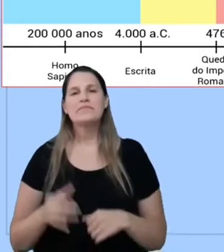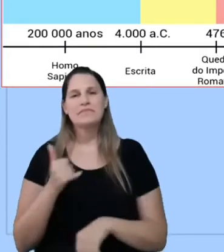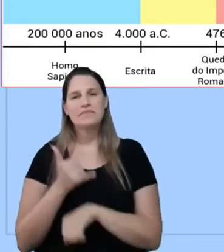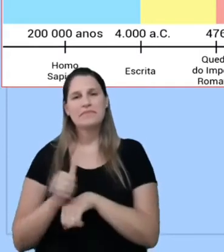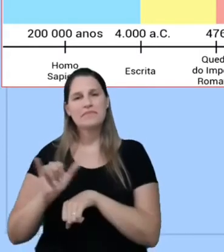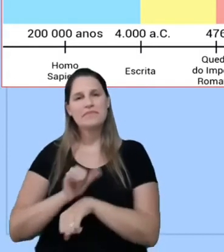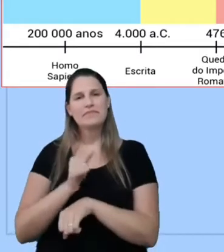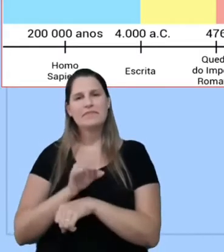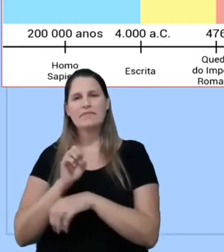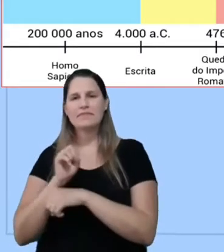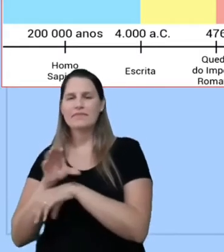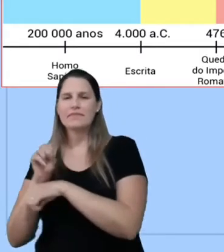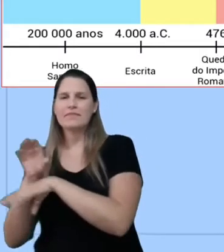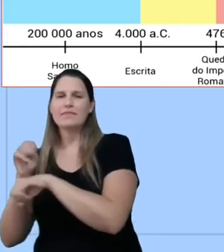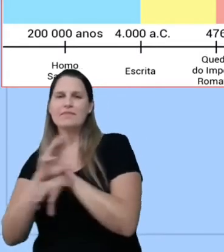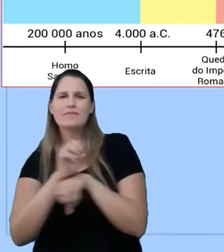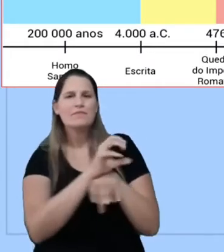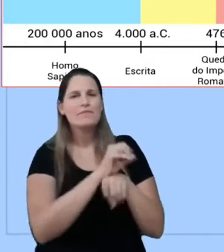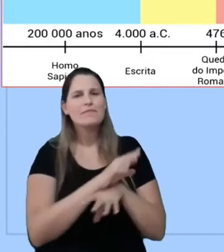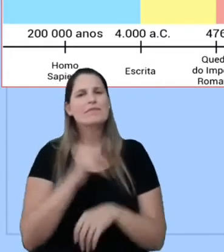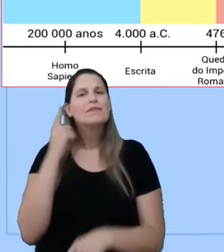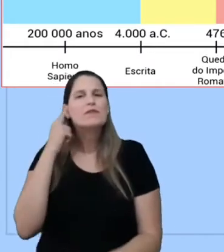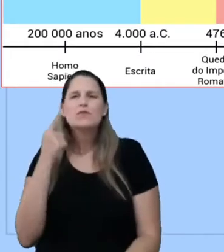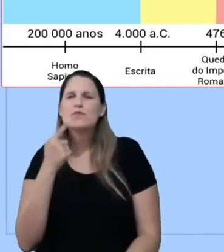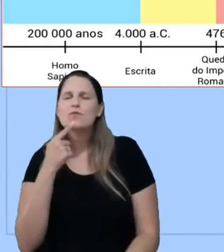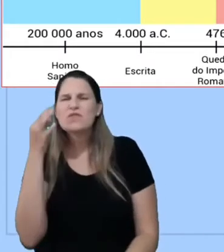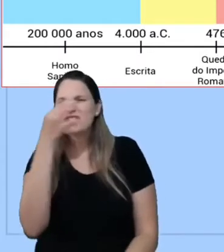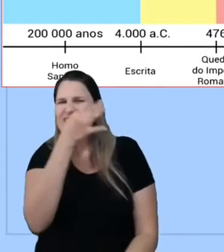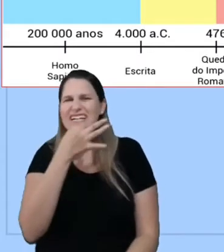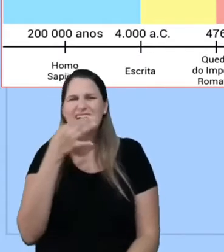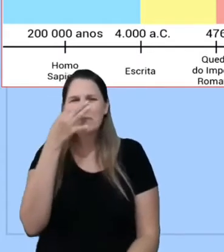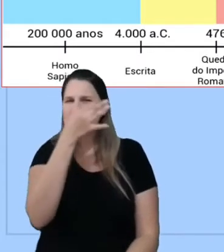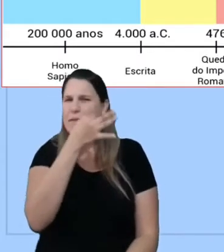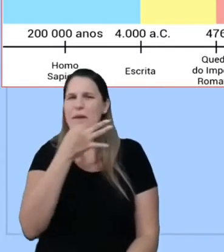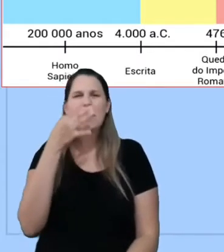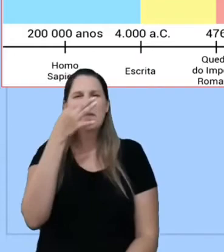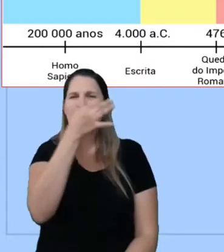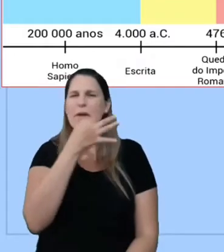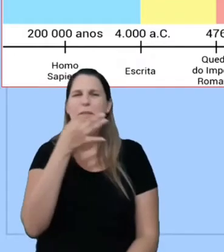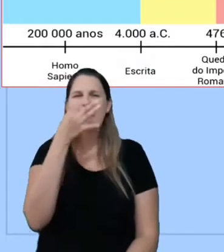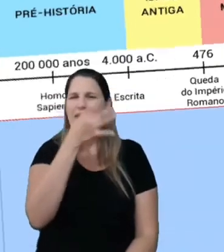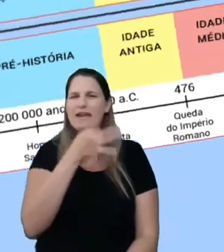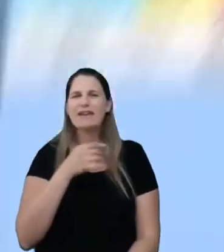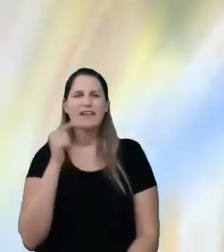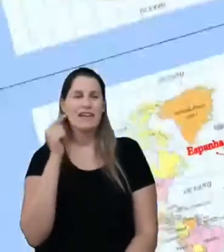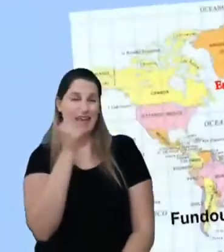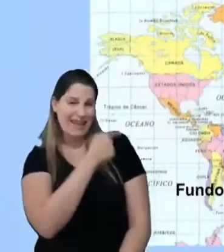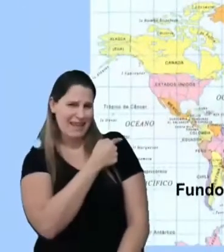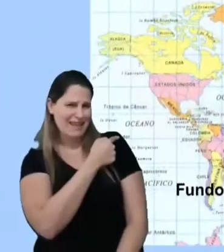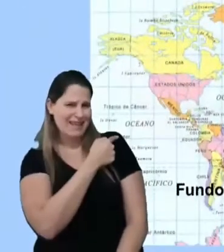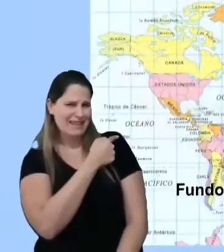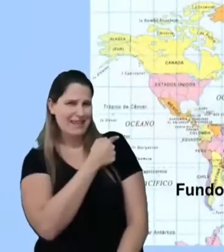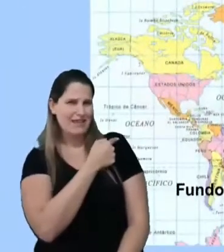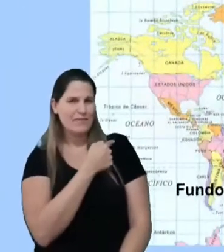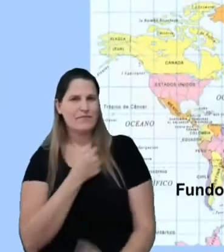Era uma forma de ensiná-los a falar, a copiar a fala.